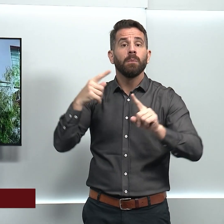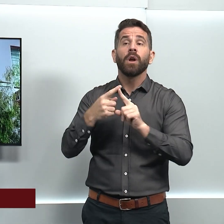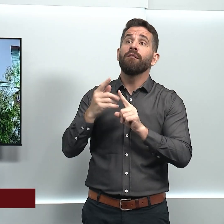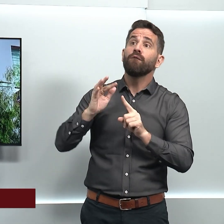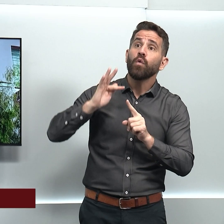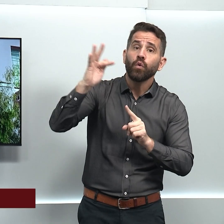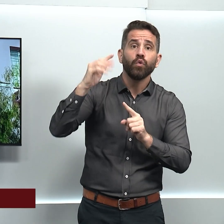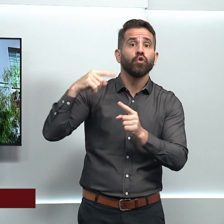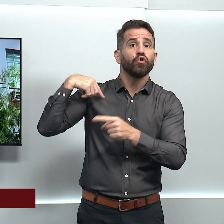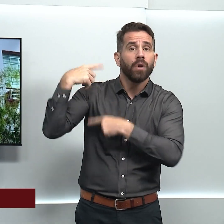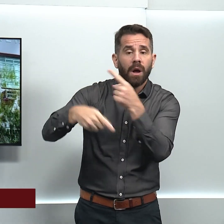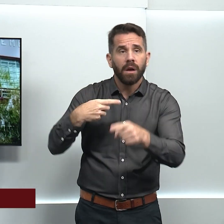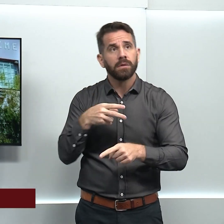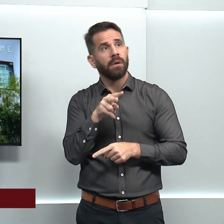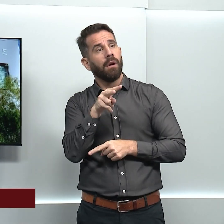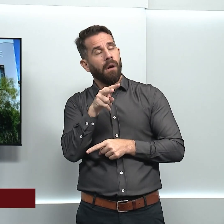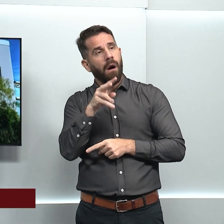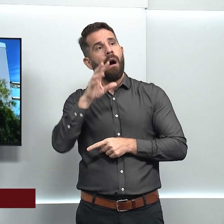conhecimento.